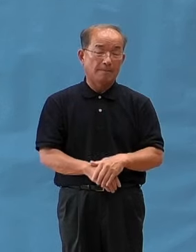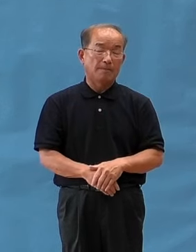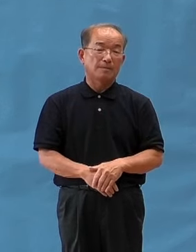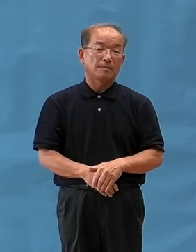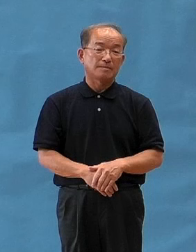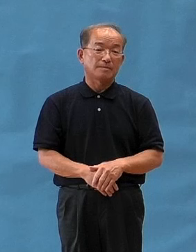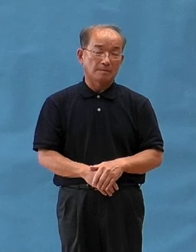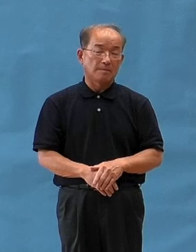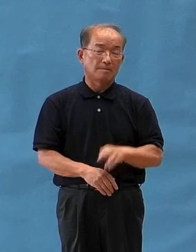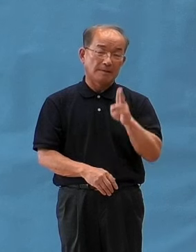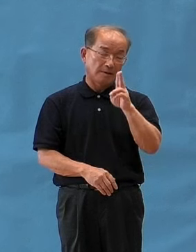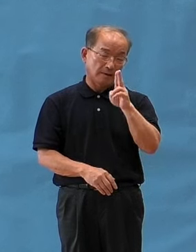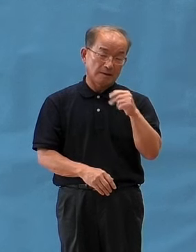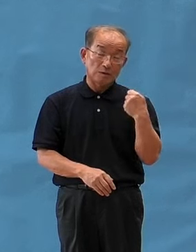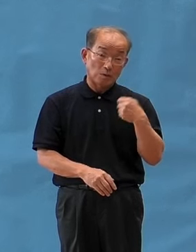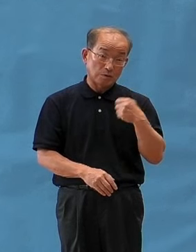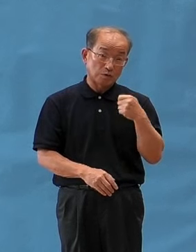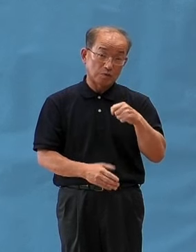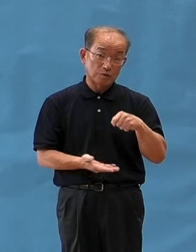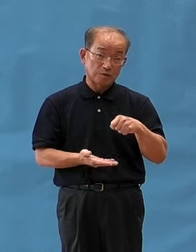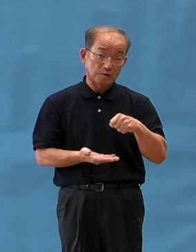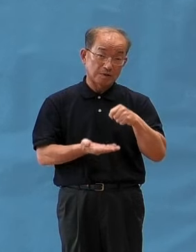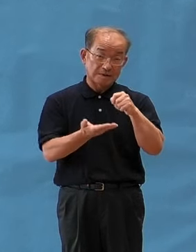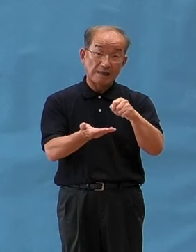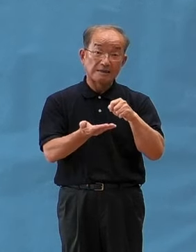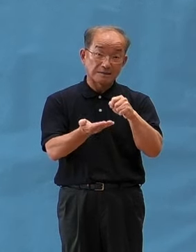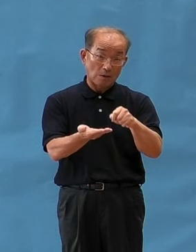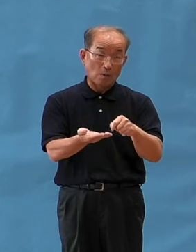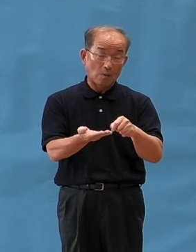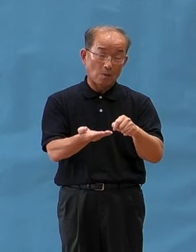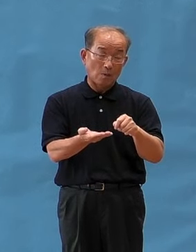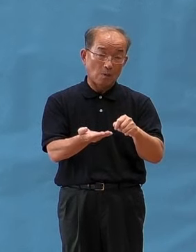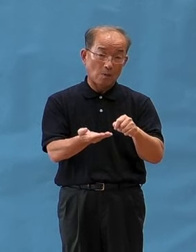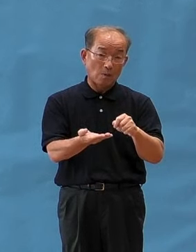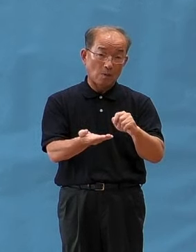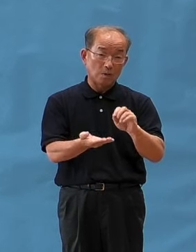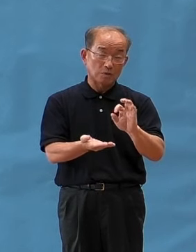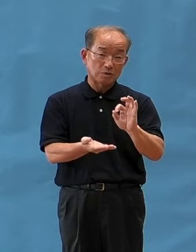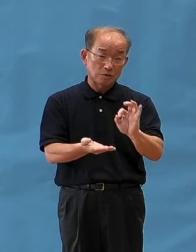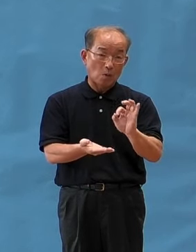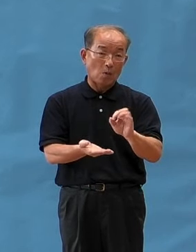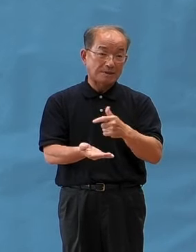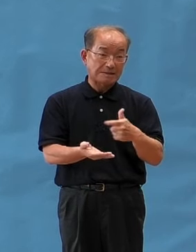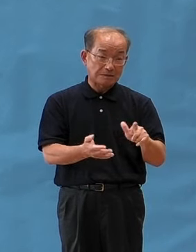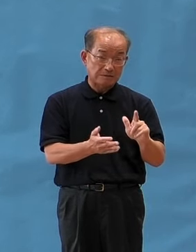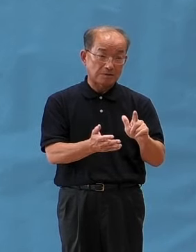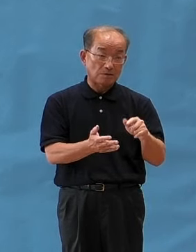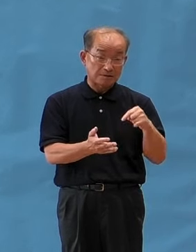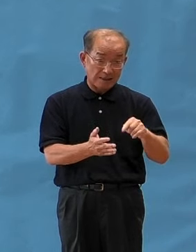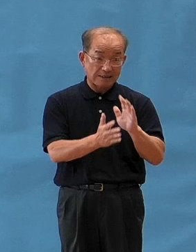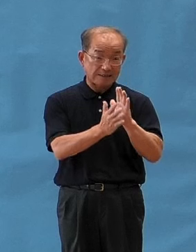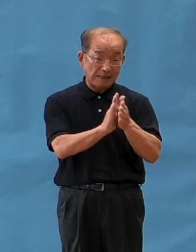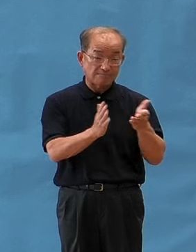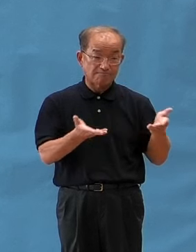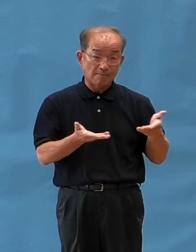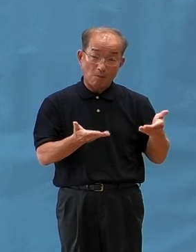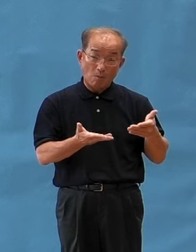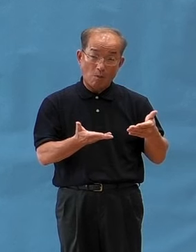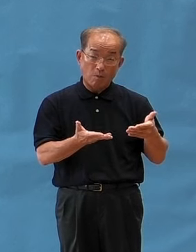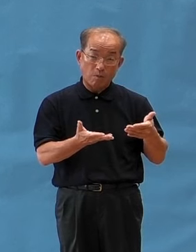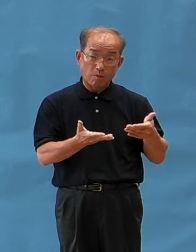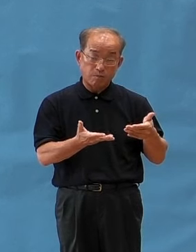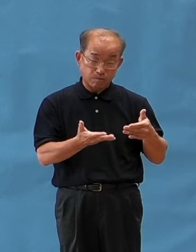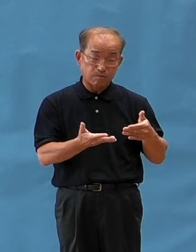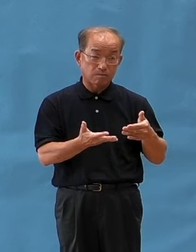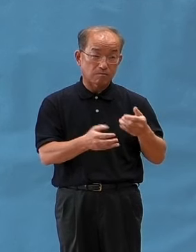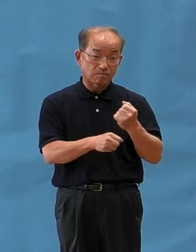お中元のこの、商品として県産品が扱われていた。